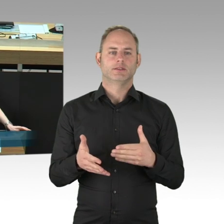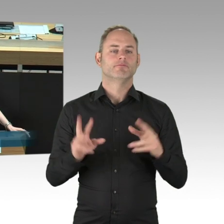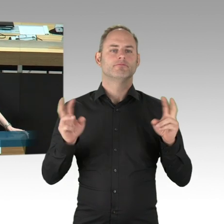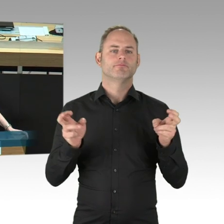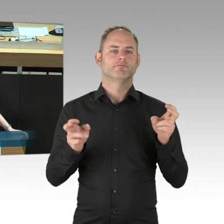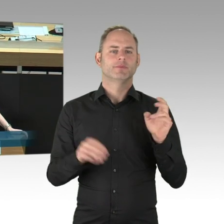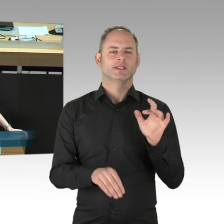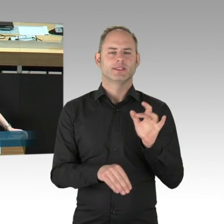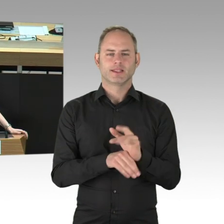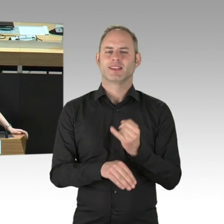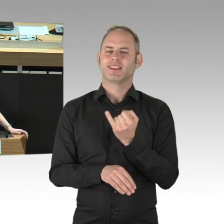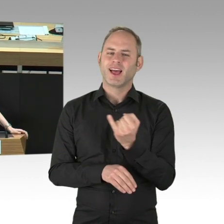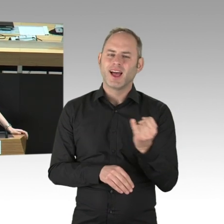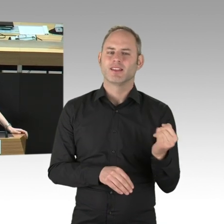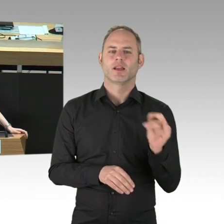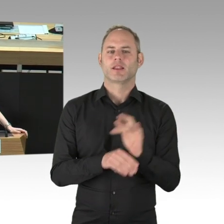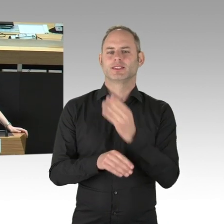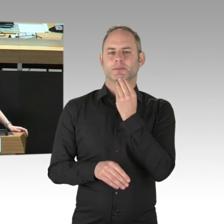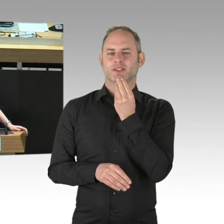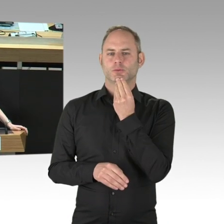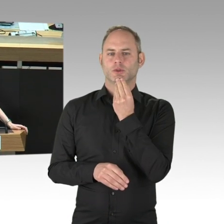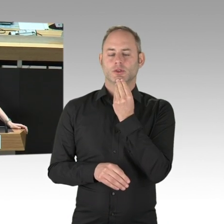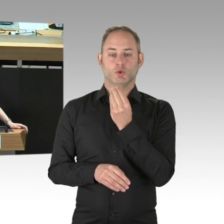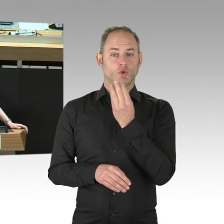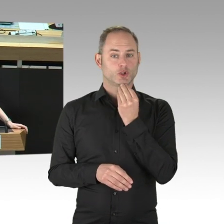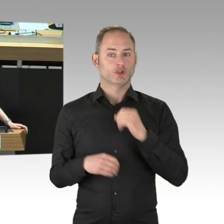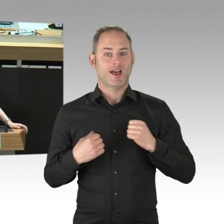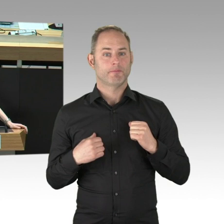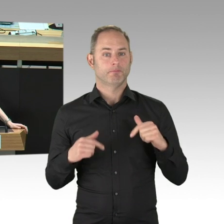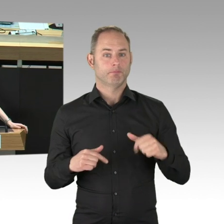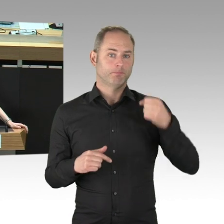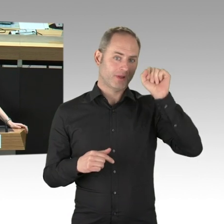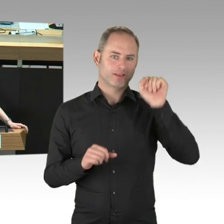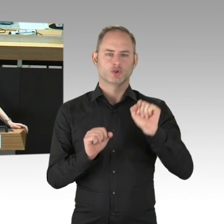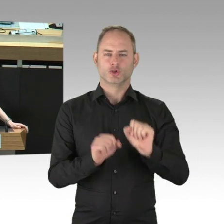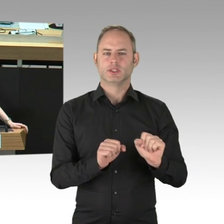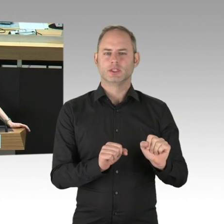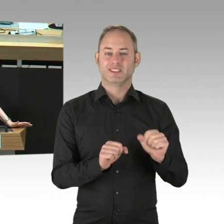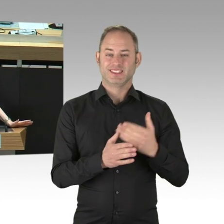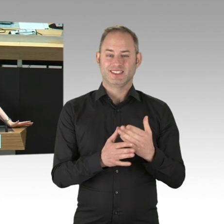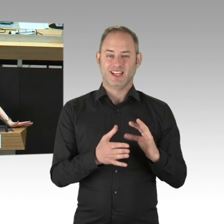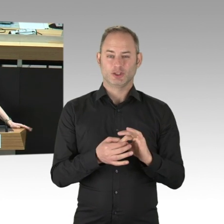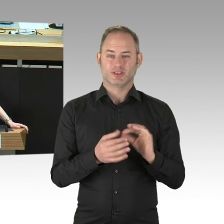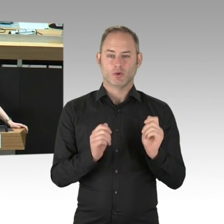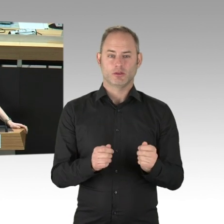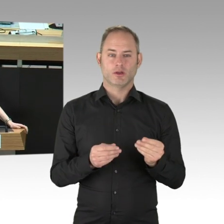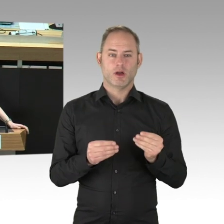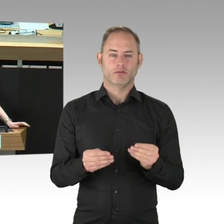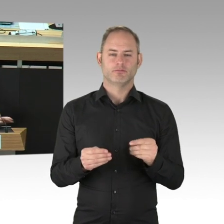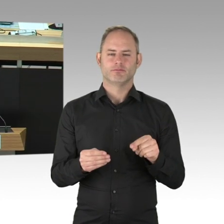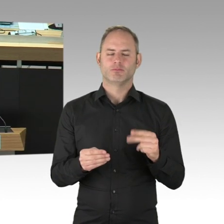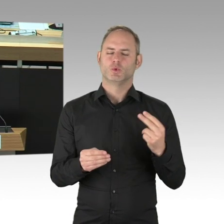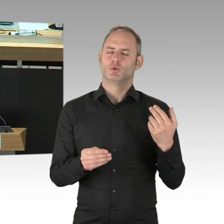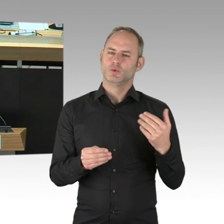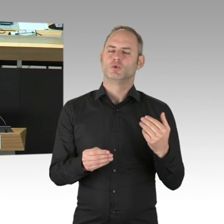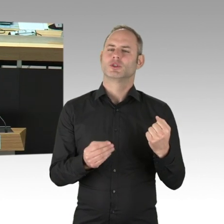konnte. Und hierzu hatte der Senat bis zum 28. Februar 2019 ein Konzept vorzulegen. Das hat nicht ganz geklappt,